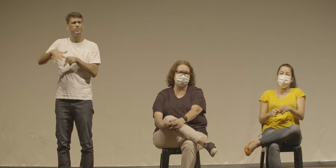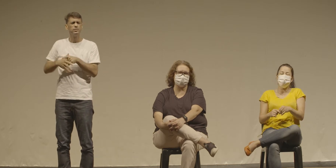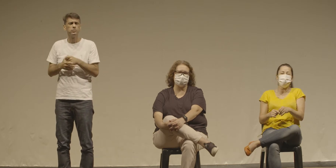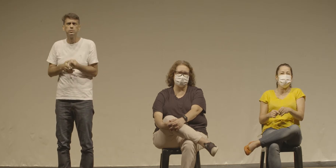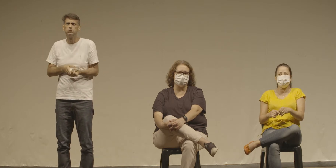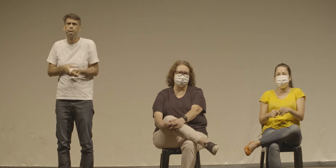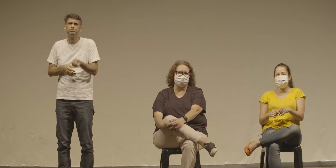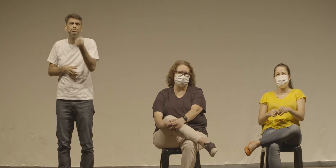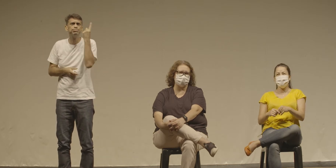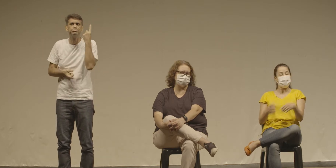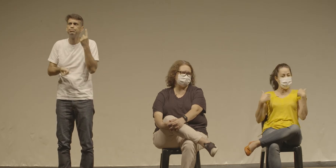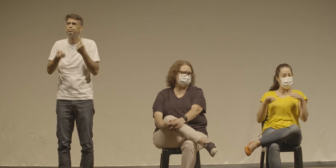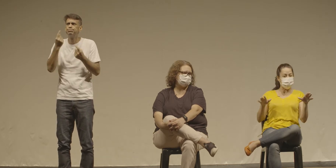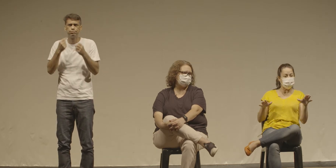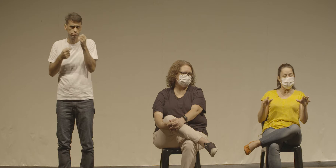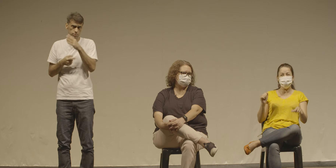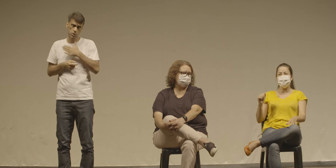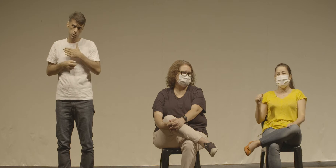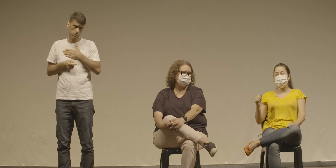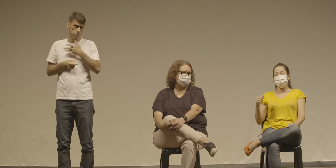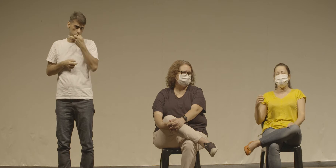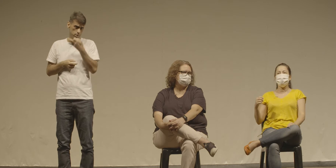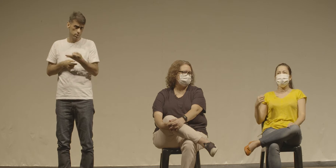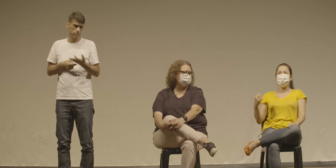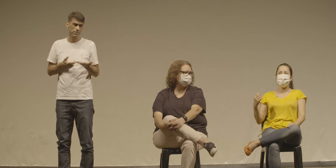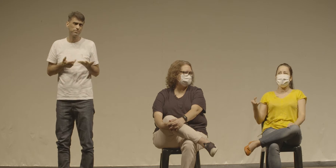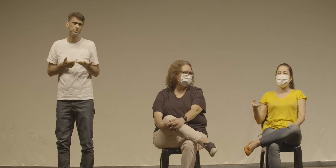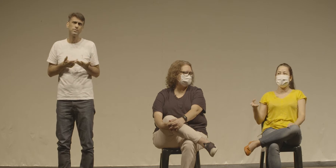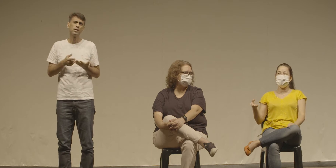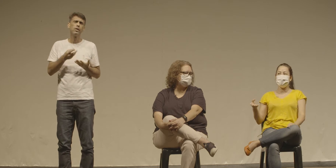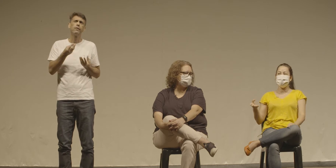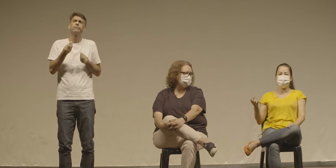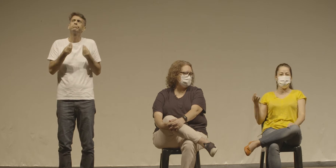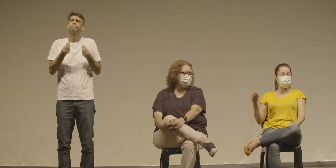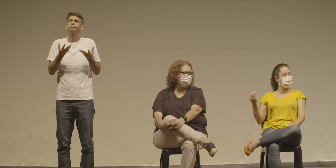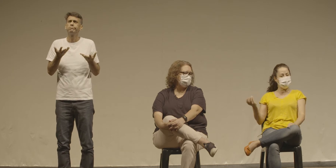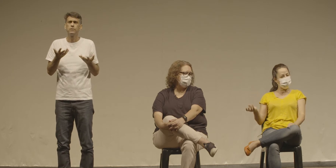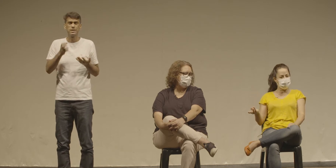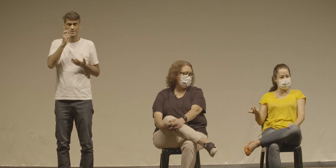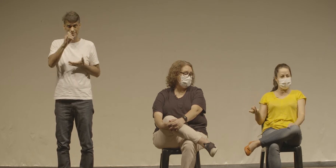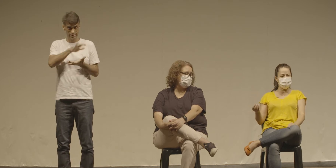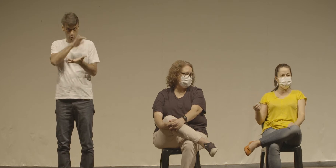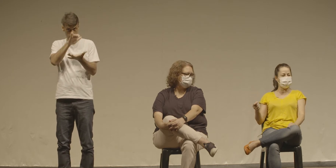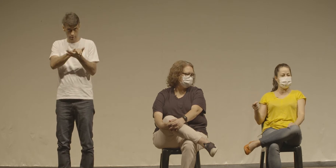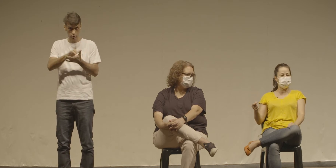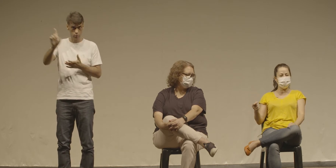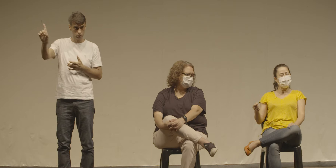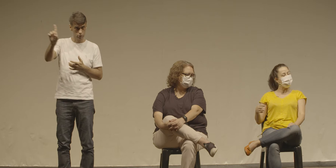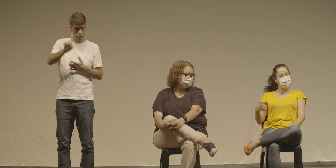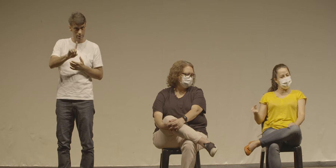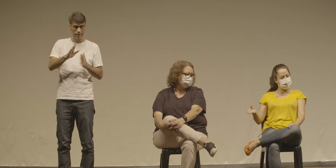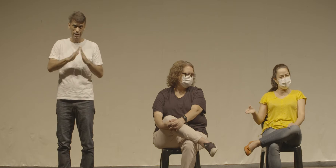coisas absurdas, eu acho pelo menos, no sentido de, se seu marido chegar em casa, por